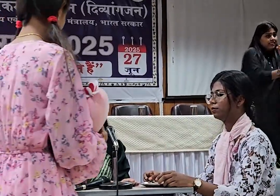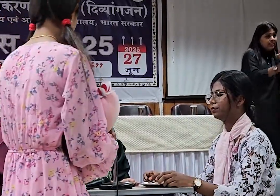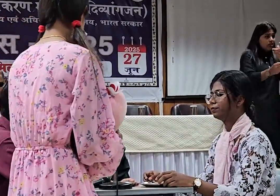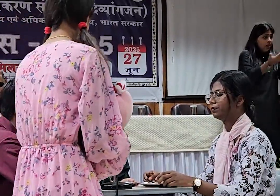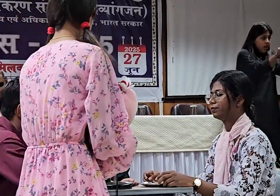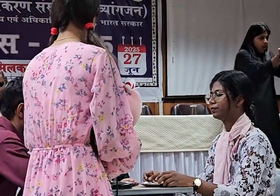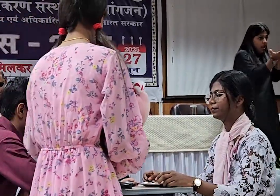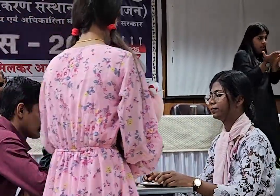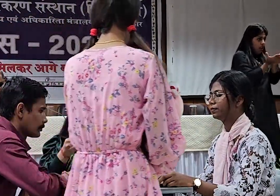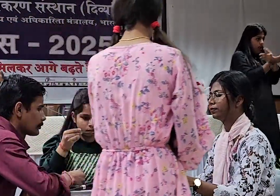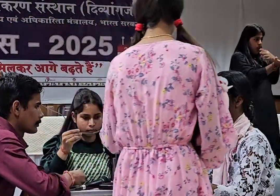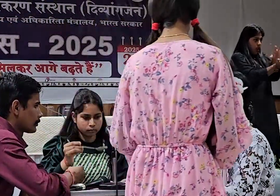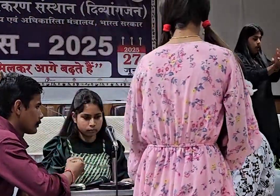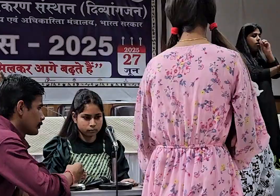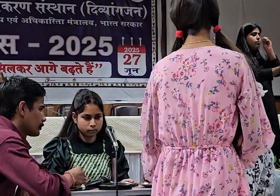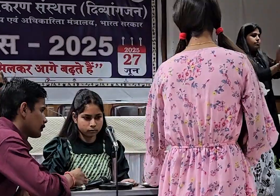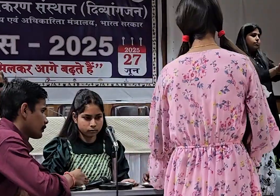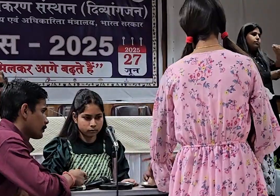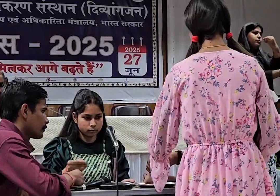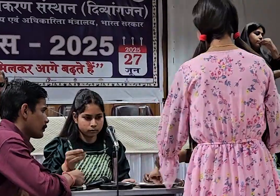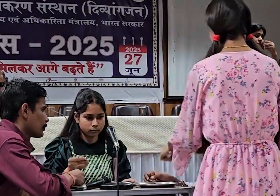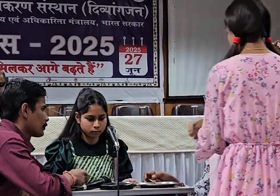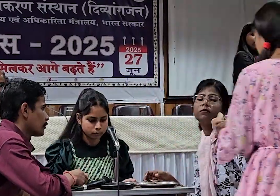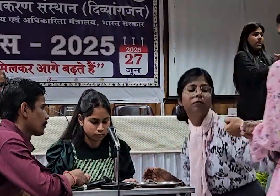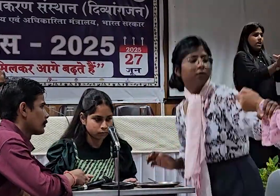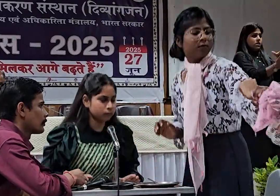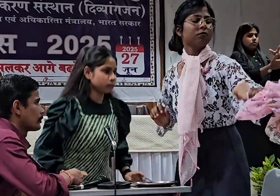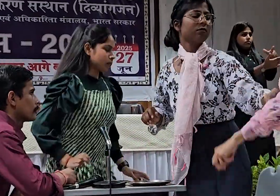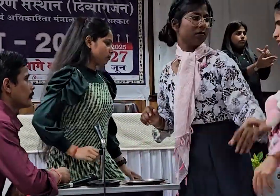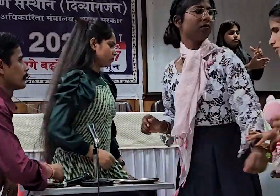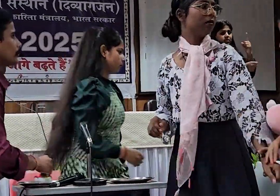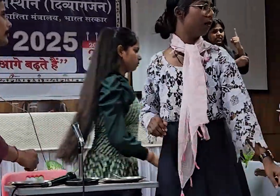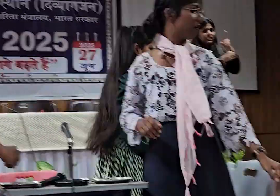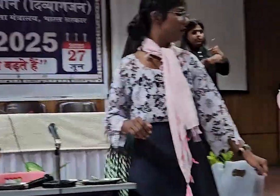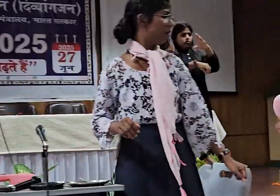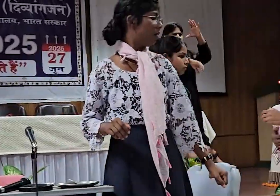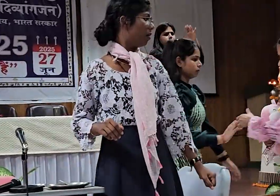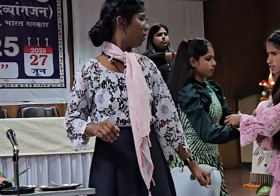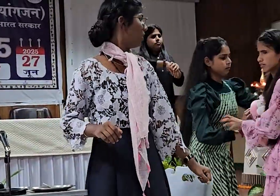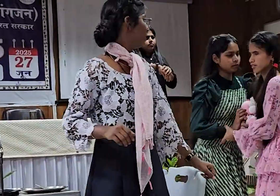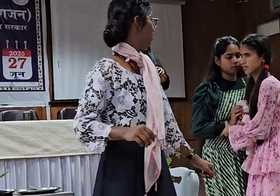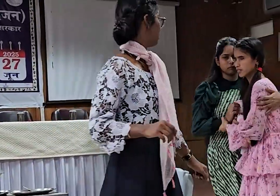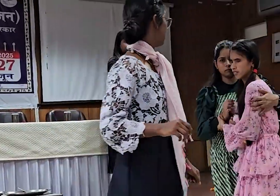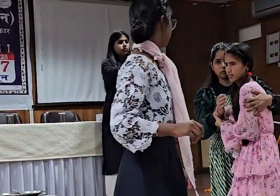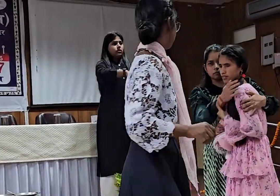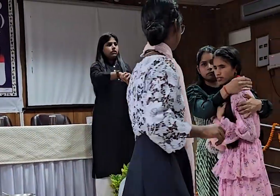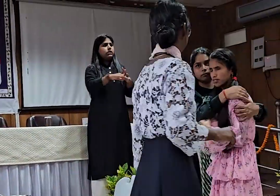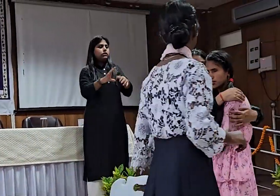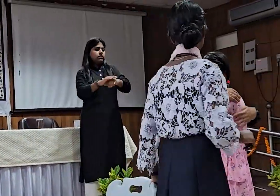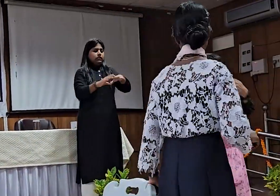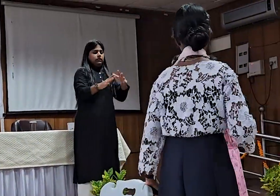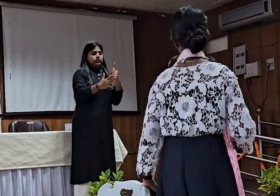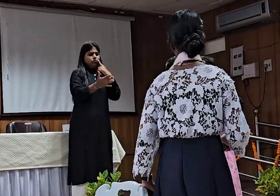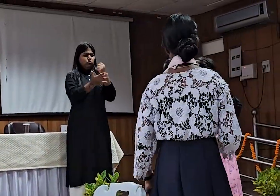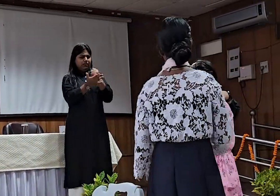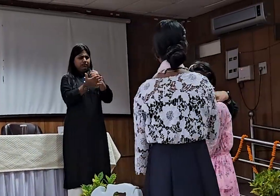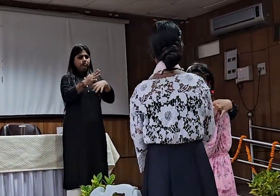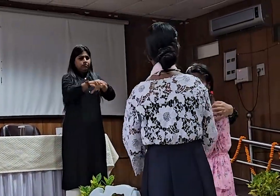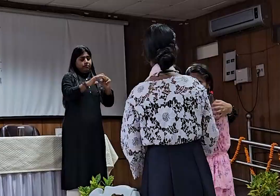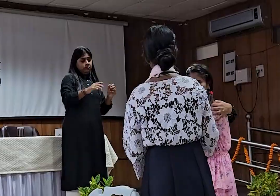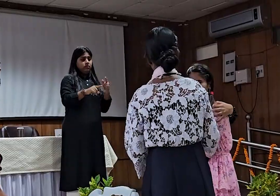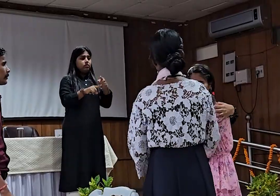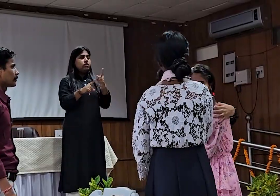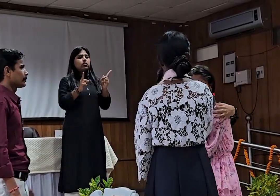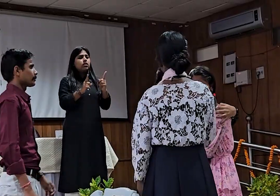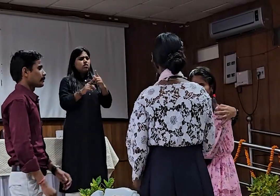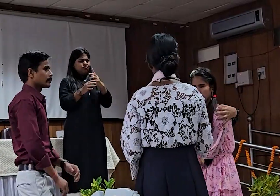है, मिस सुलेमान हेलन का हाथ पकड़ लेती है। हेलन अपना हाथ छुड़ाने की कोशिश करती है और मिसेस कैलर भी मिस